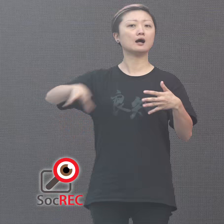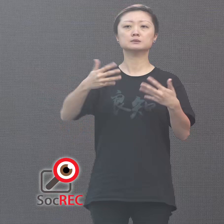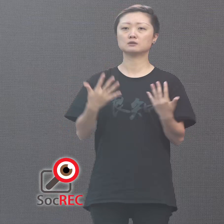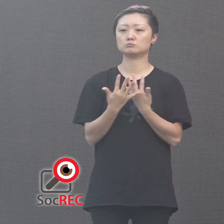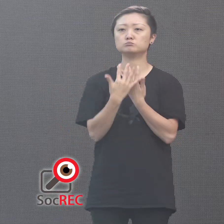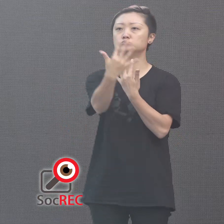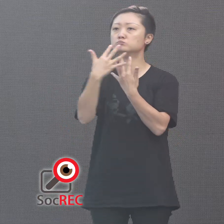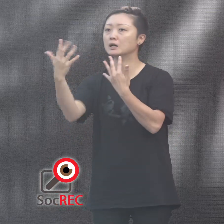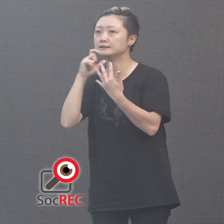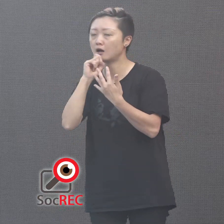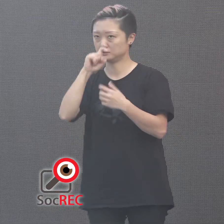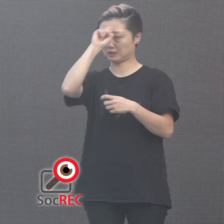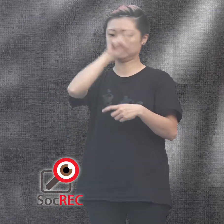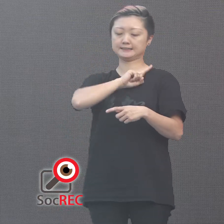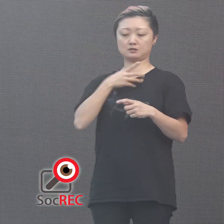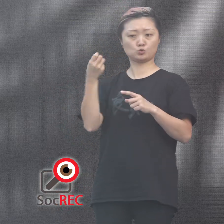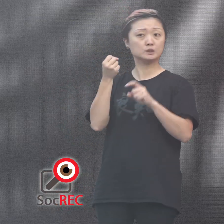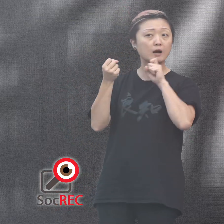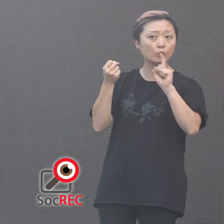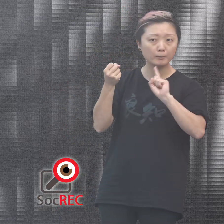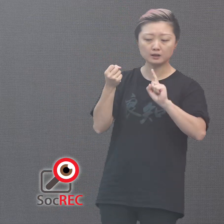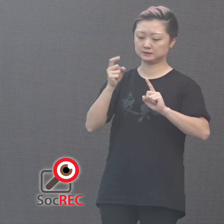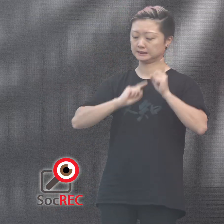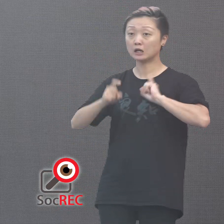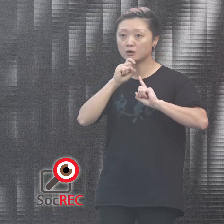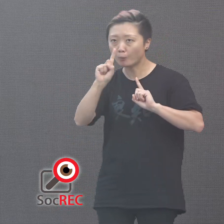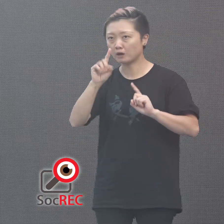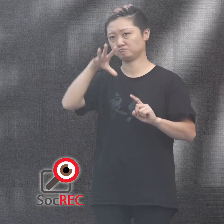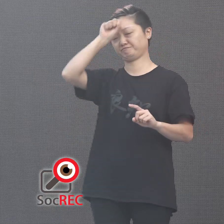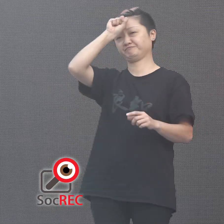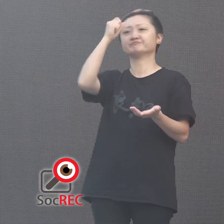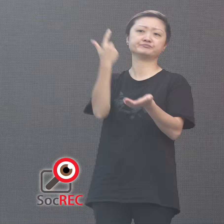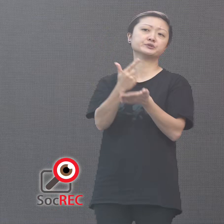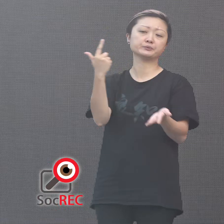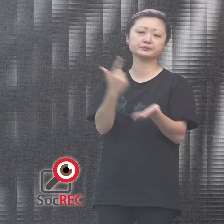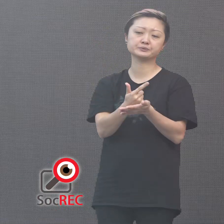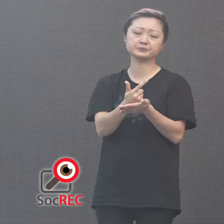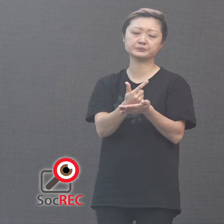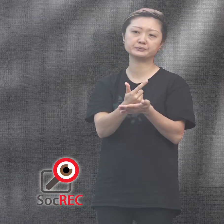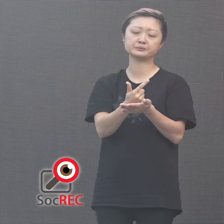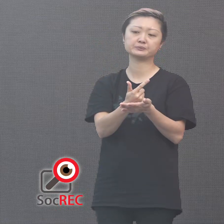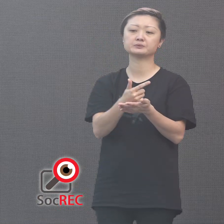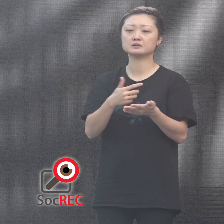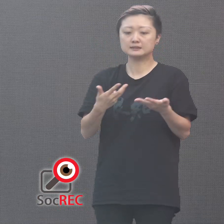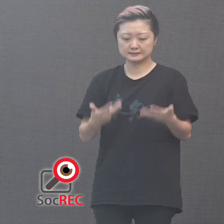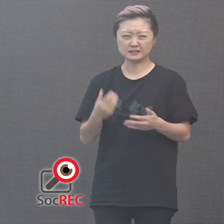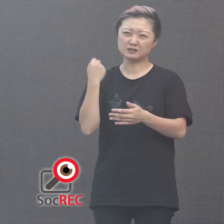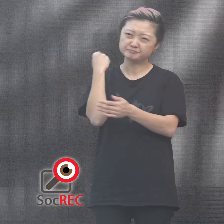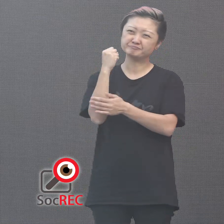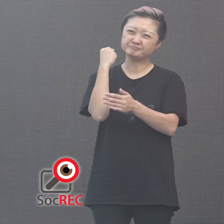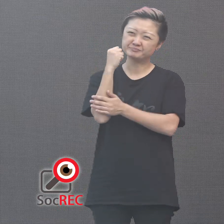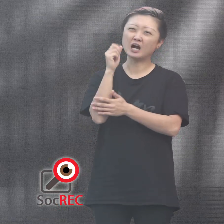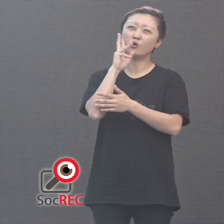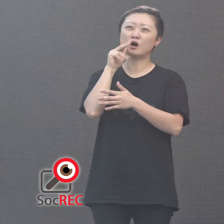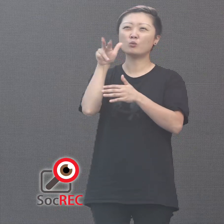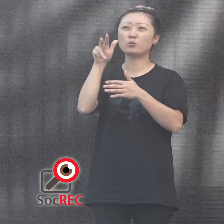翻自己嘅權利、自己嘅自由。亦都係可以記得翻每一場，我哋而家運動可能係叫做冷卻